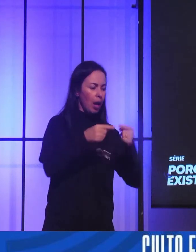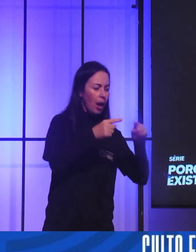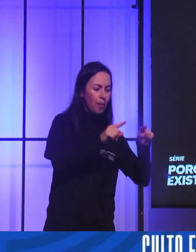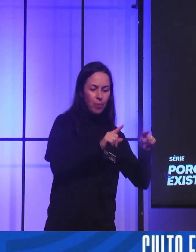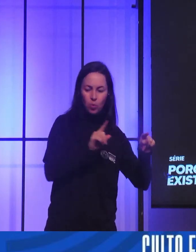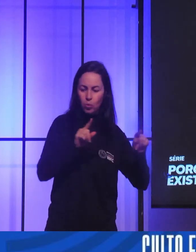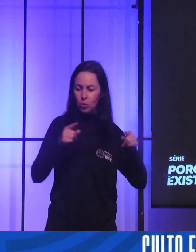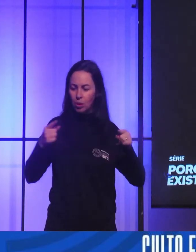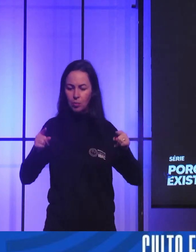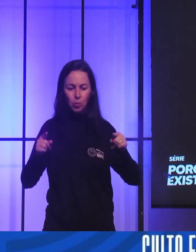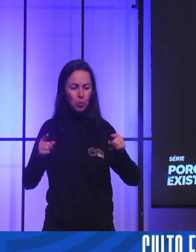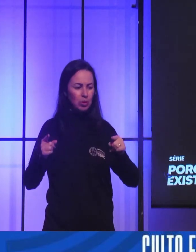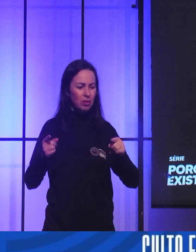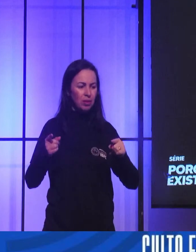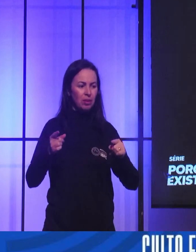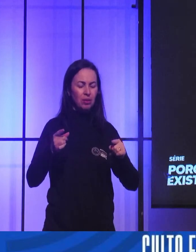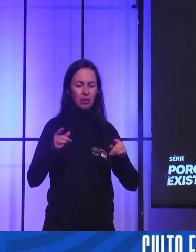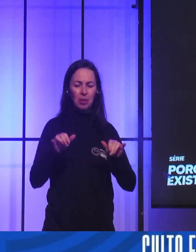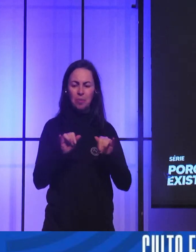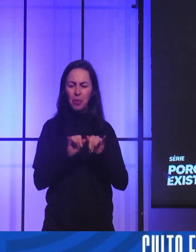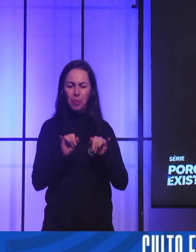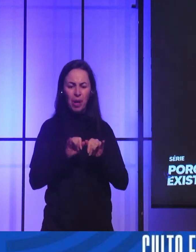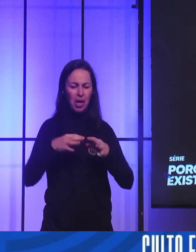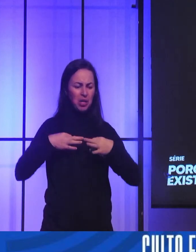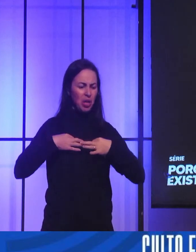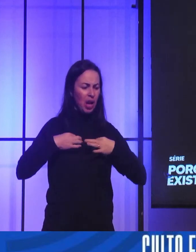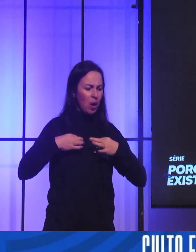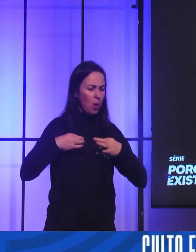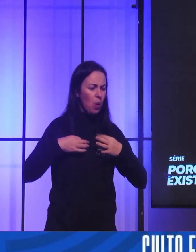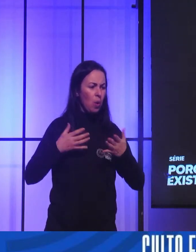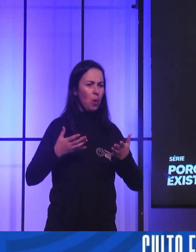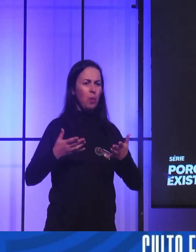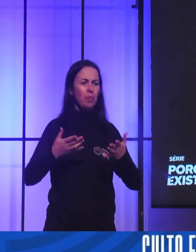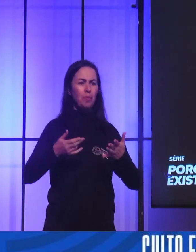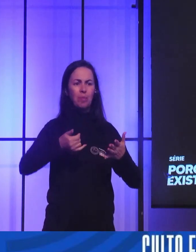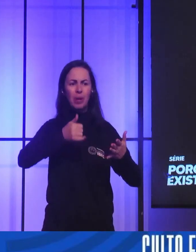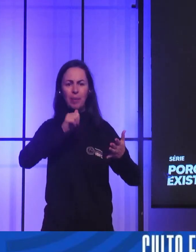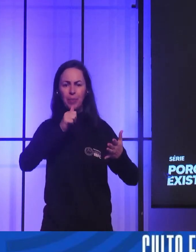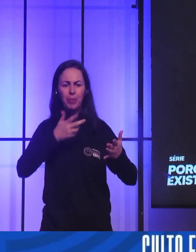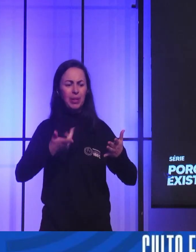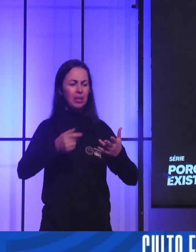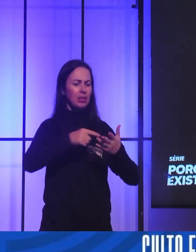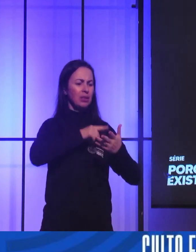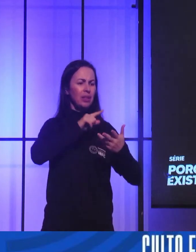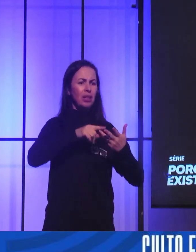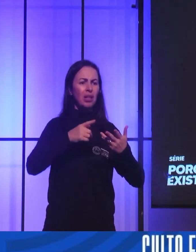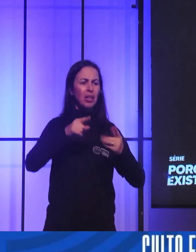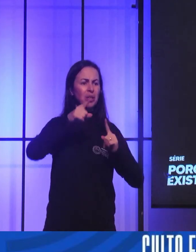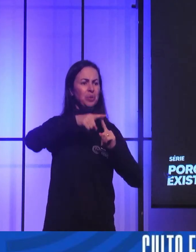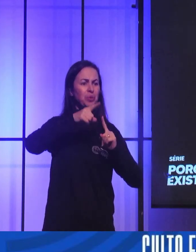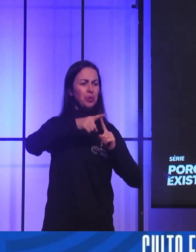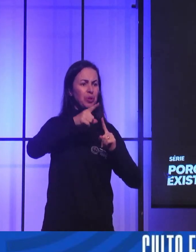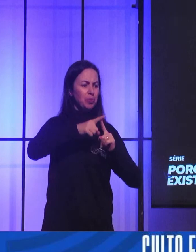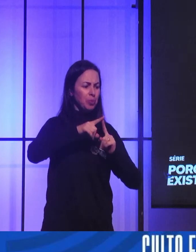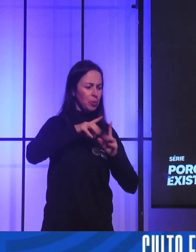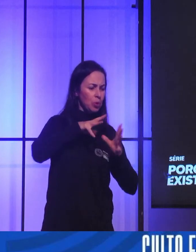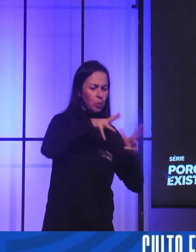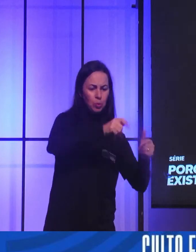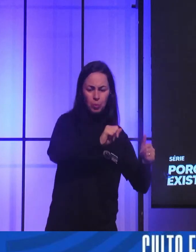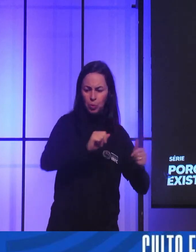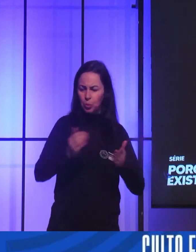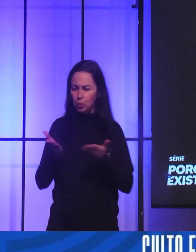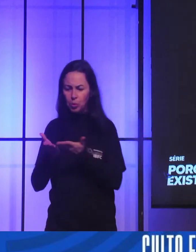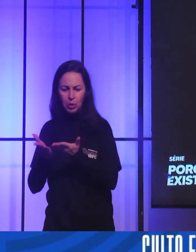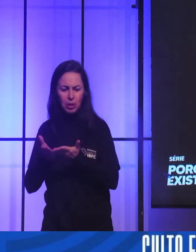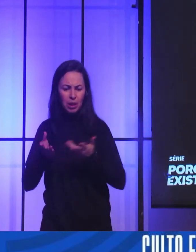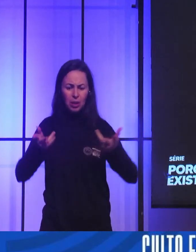músicas obscenas, as mesmas roupas, as mesmas bebidas, as mesmas coisas que estavam na vida de todos que não conhecem a Deus,